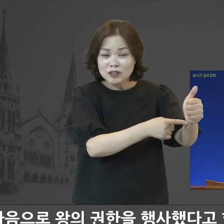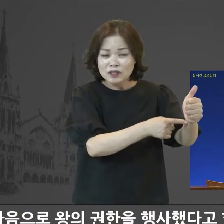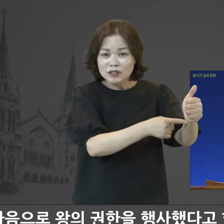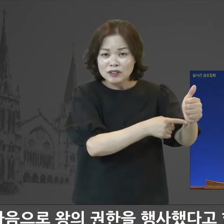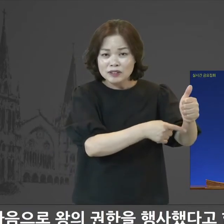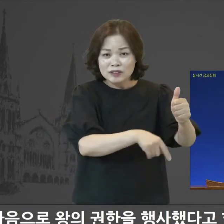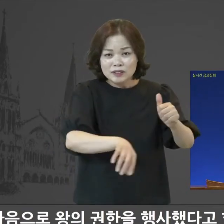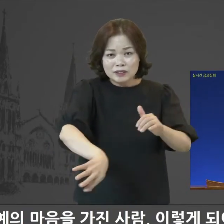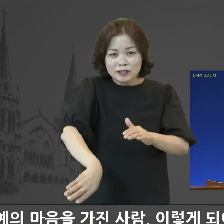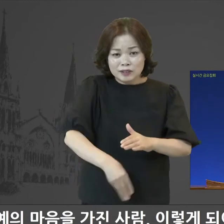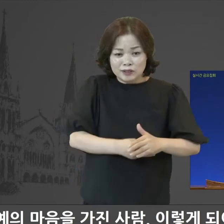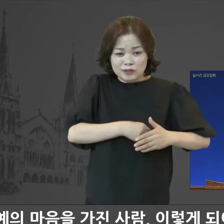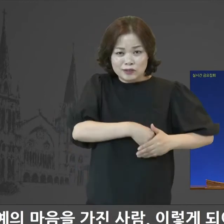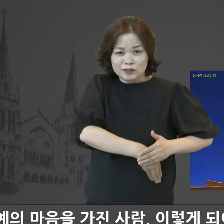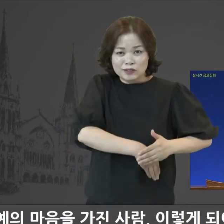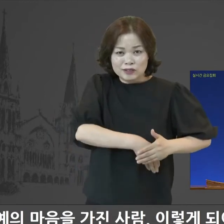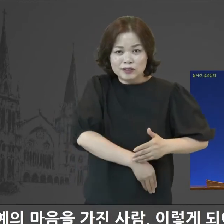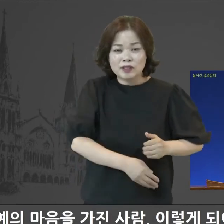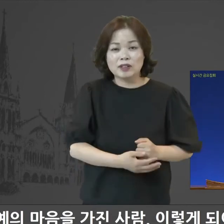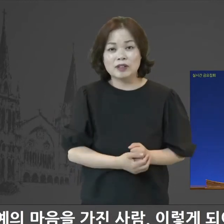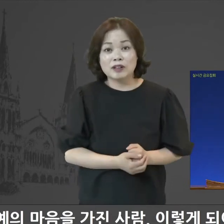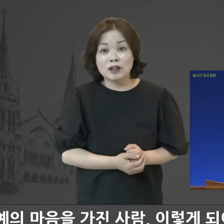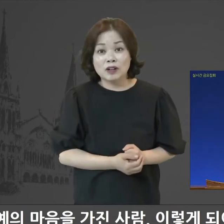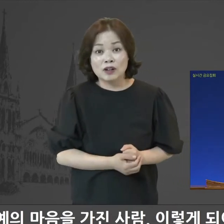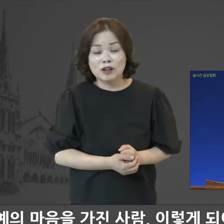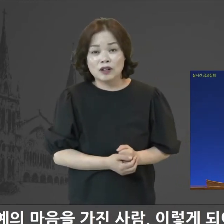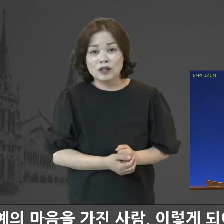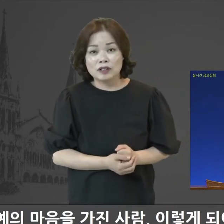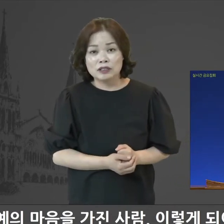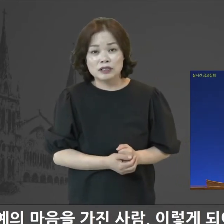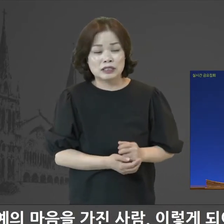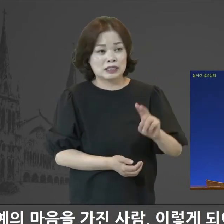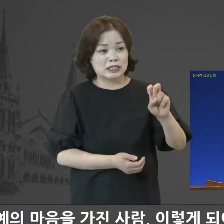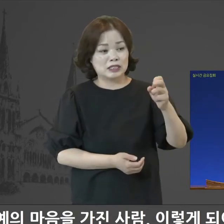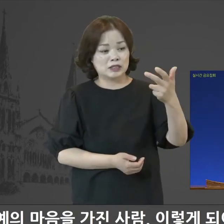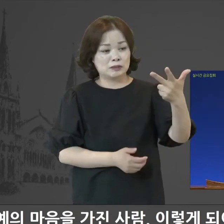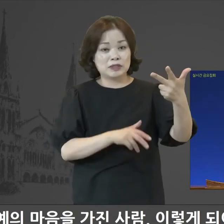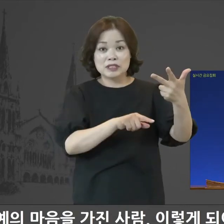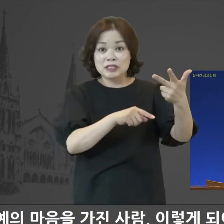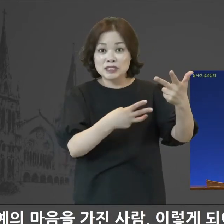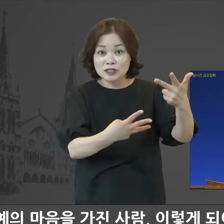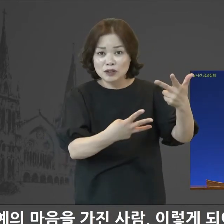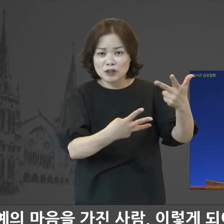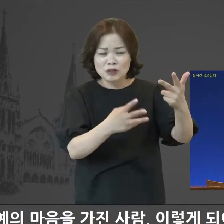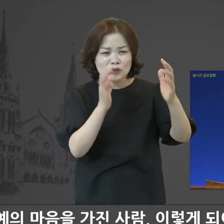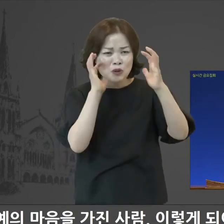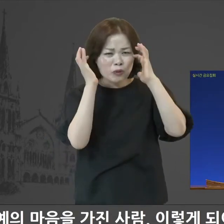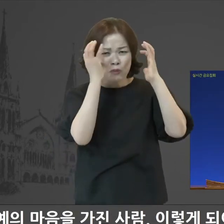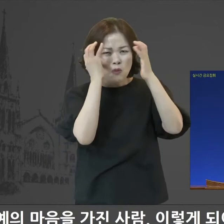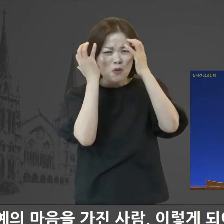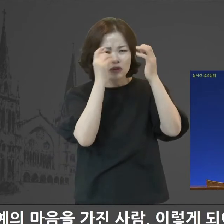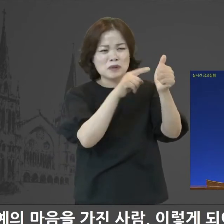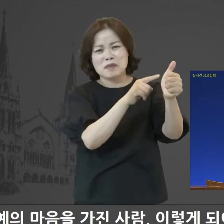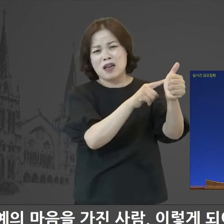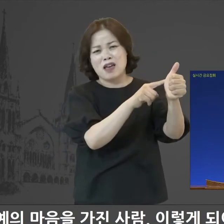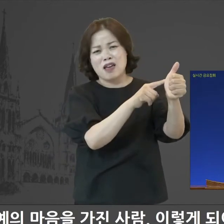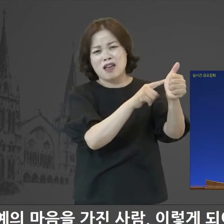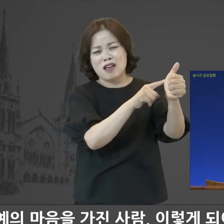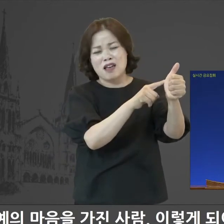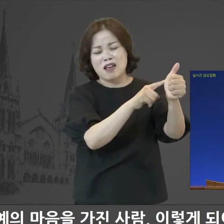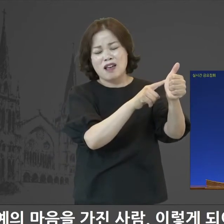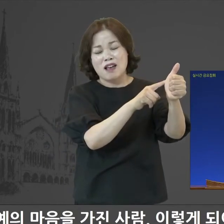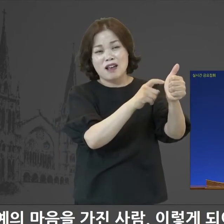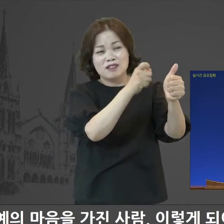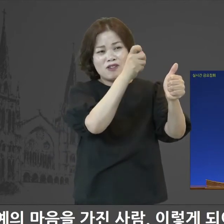마음을 갖고 있었고, 그러면서요, 또 27절에 가면 얼마나 이 사람이 복잡한 사람인지 한 번에